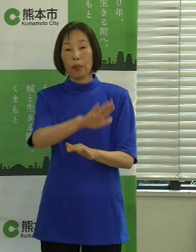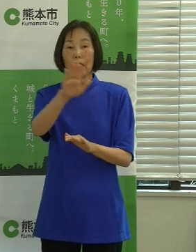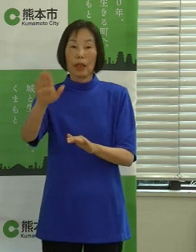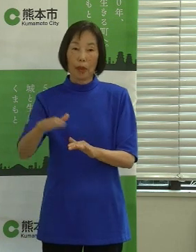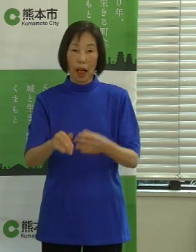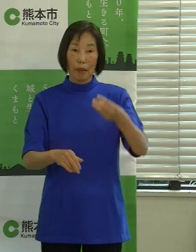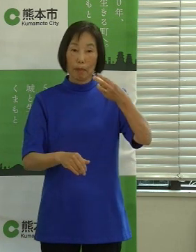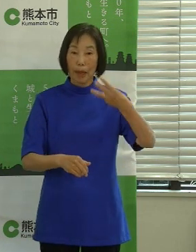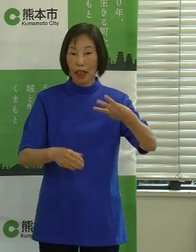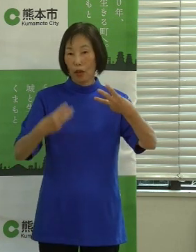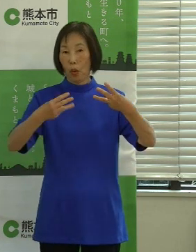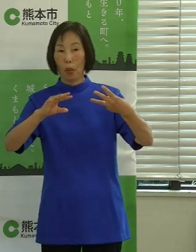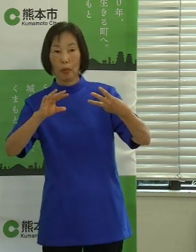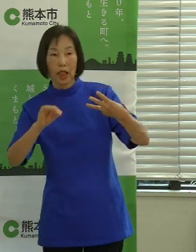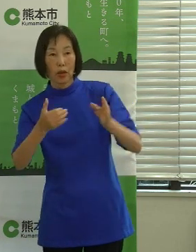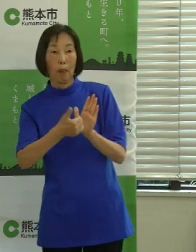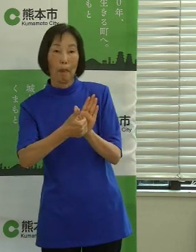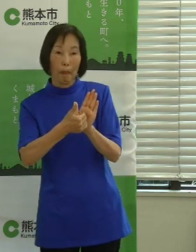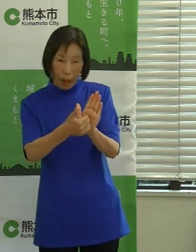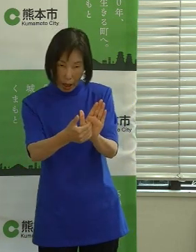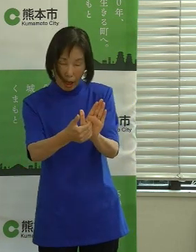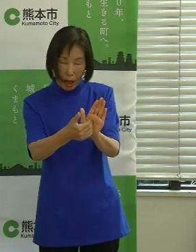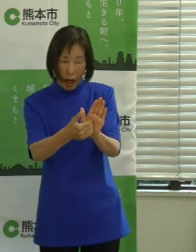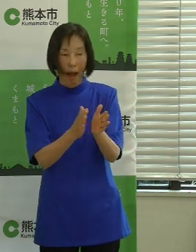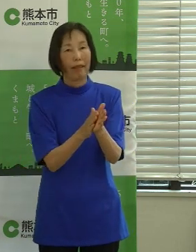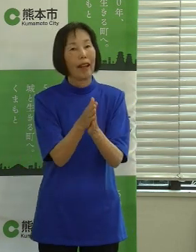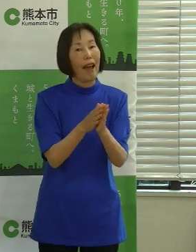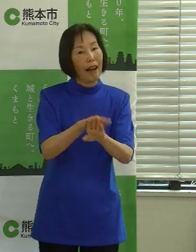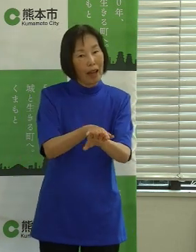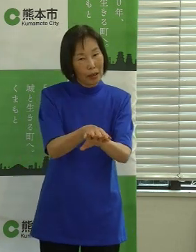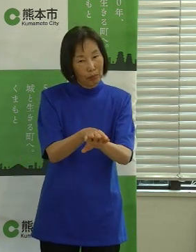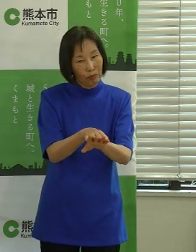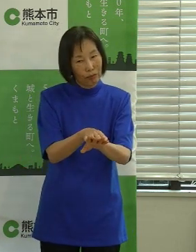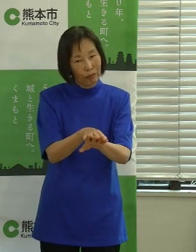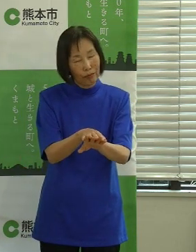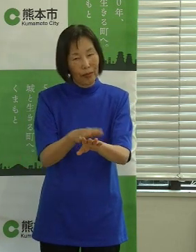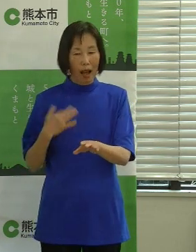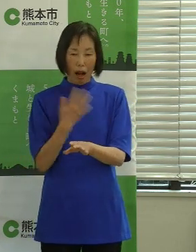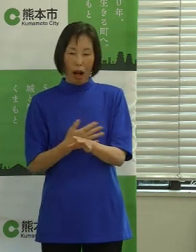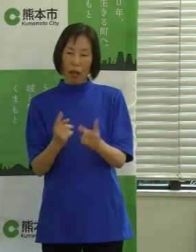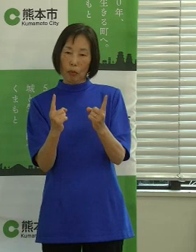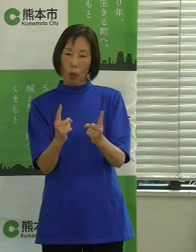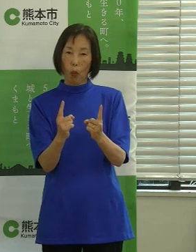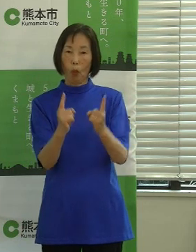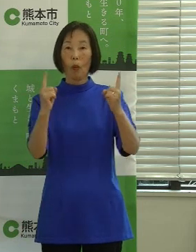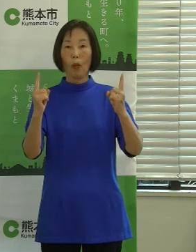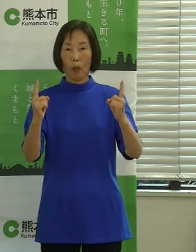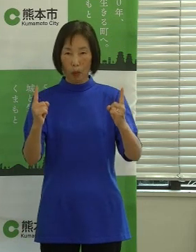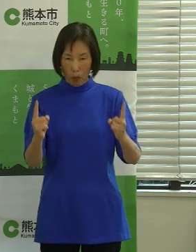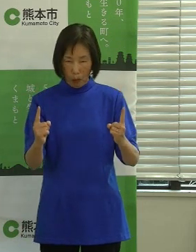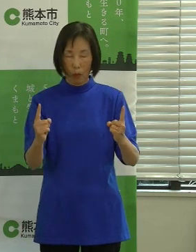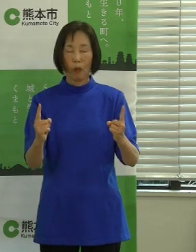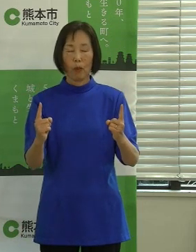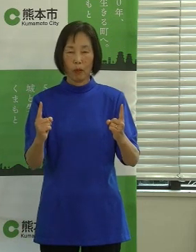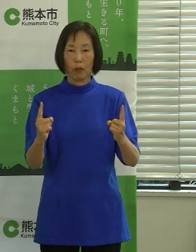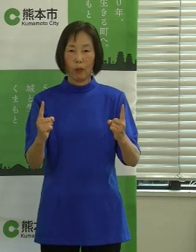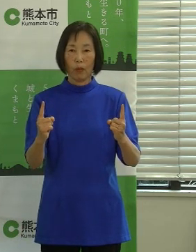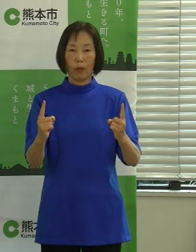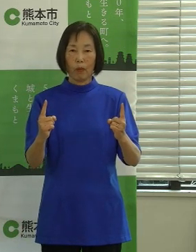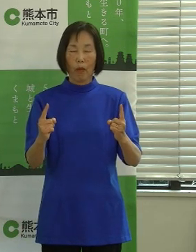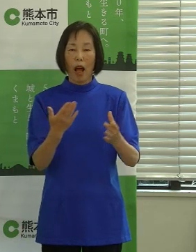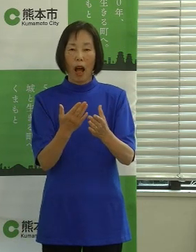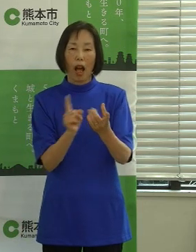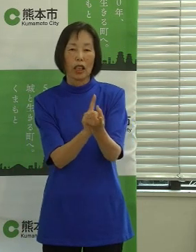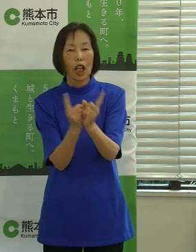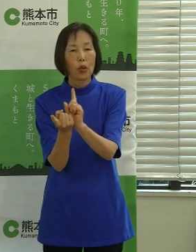の密を避けていただくこと、手洗いあるいは身体的距離を確保すること、接